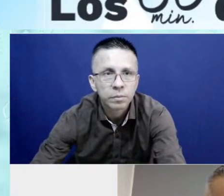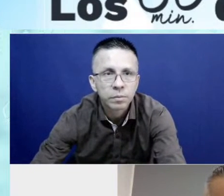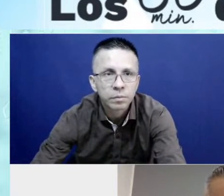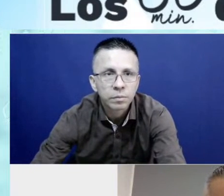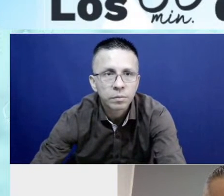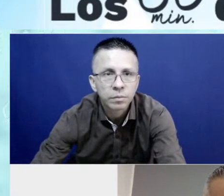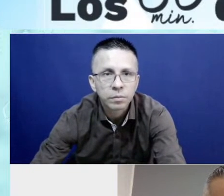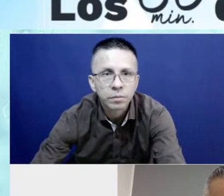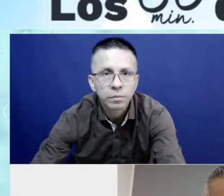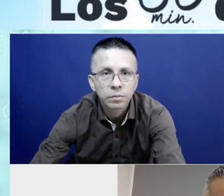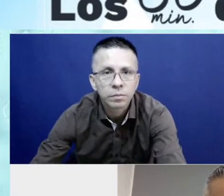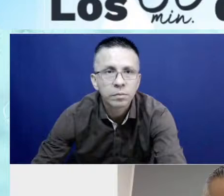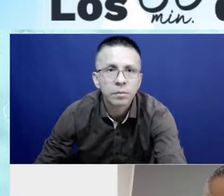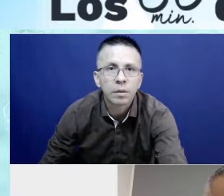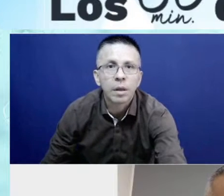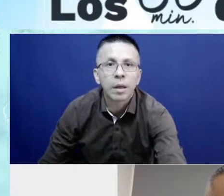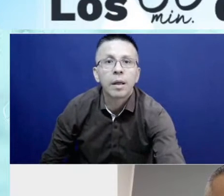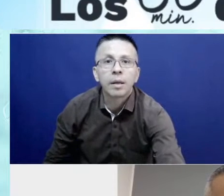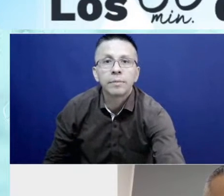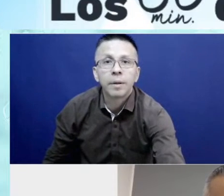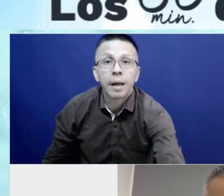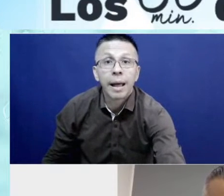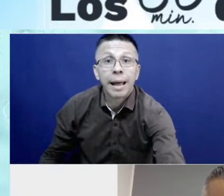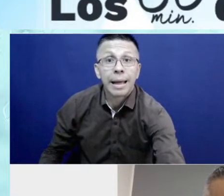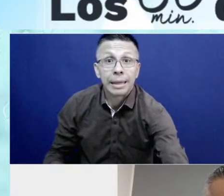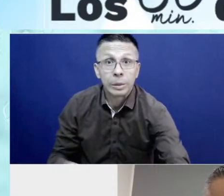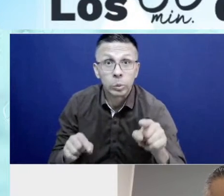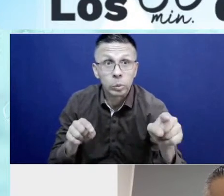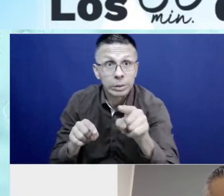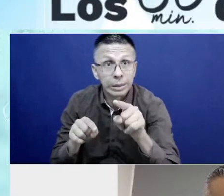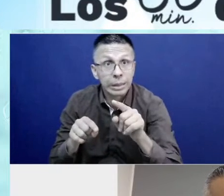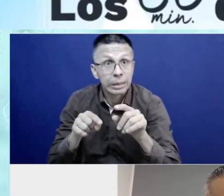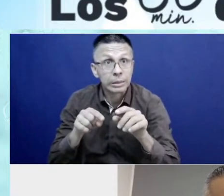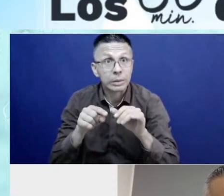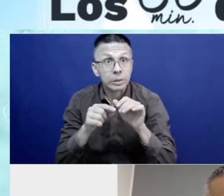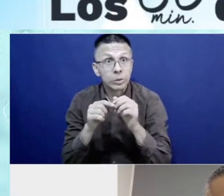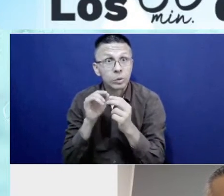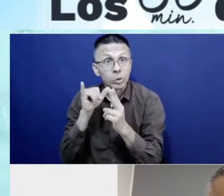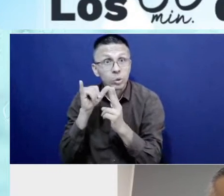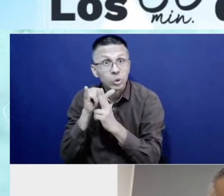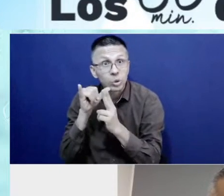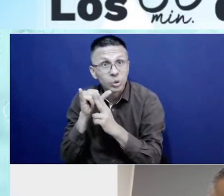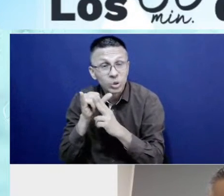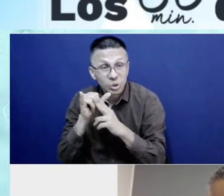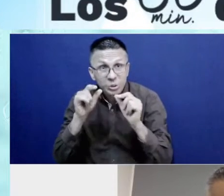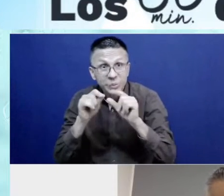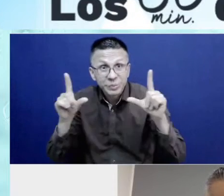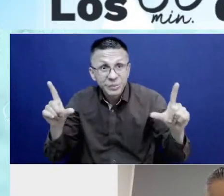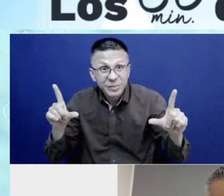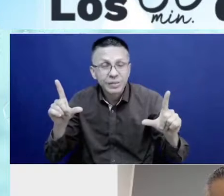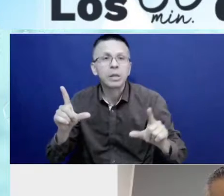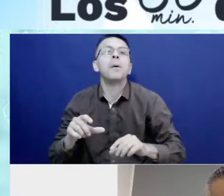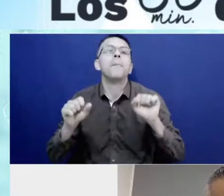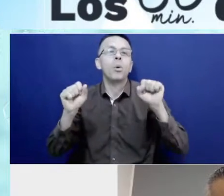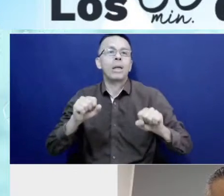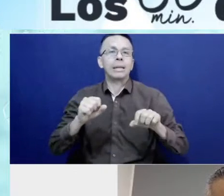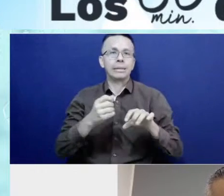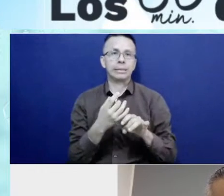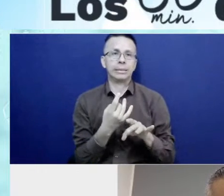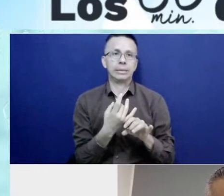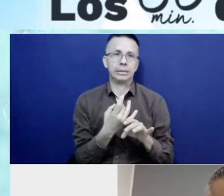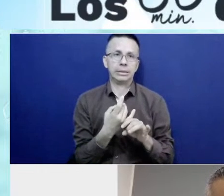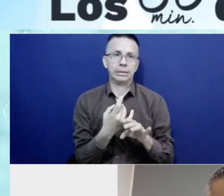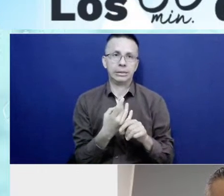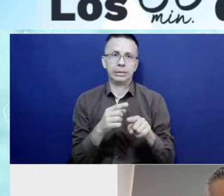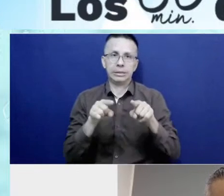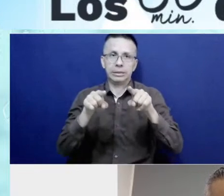Consejería Discapacidad, ¿cierto? Para que puedan escribir en el chat. Están atentos también las personas que nos están colaborando